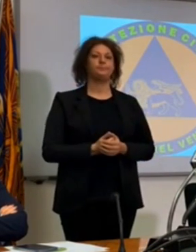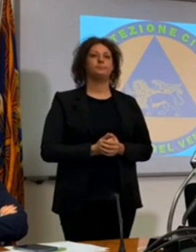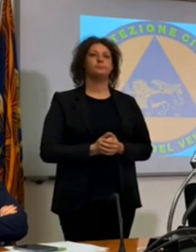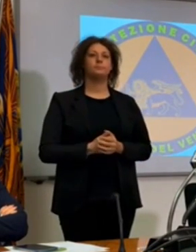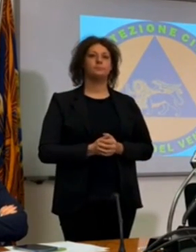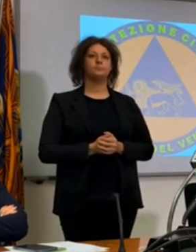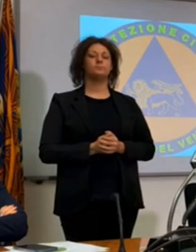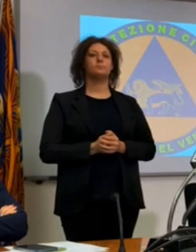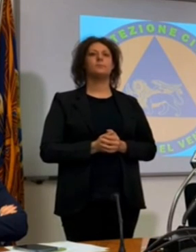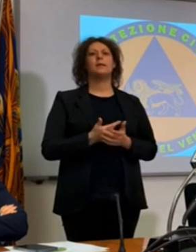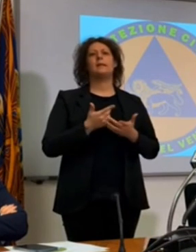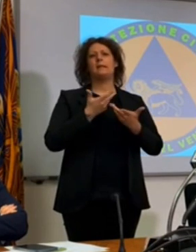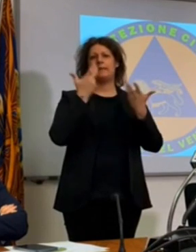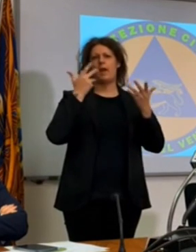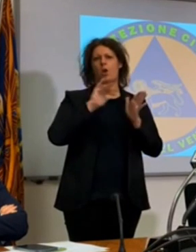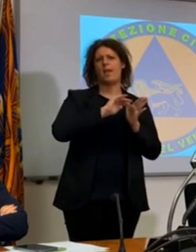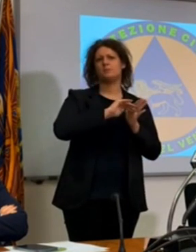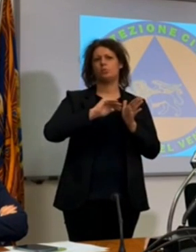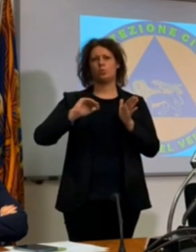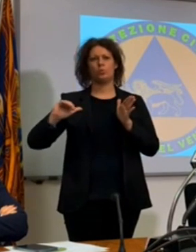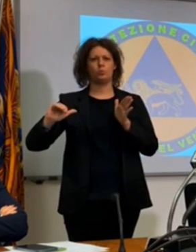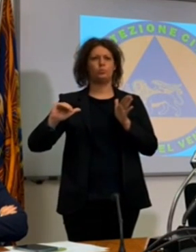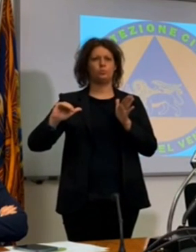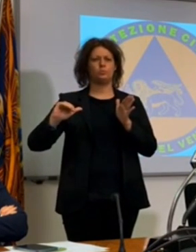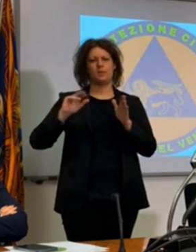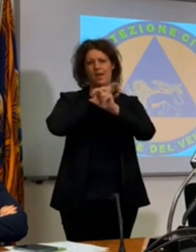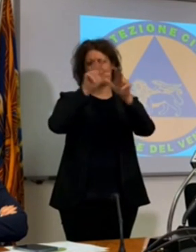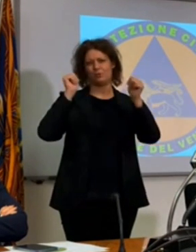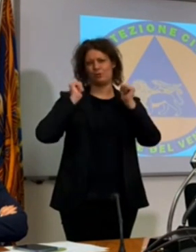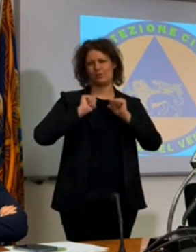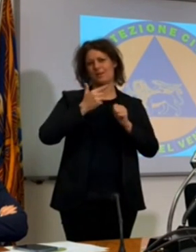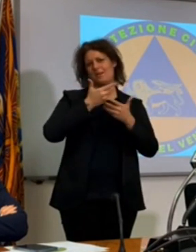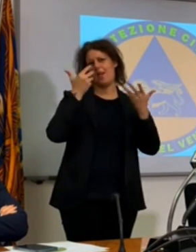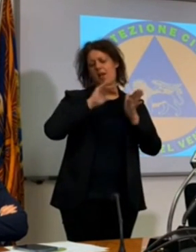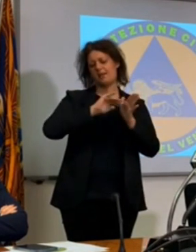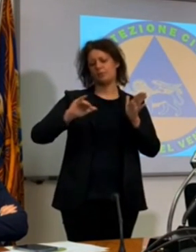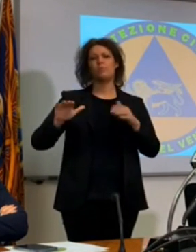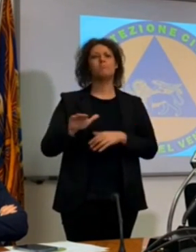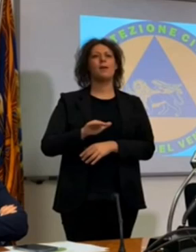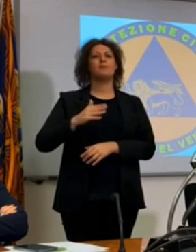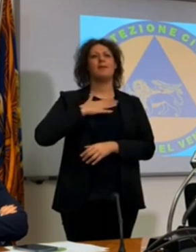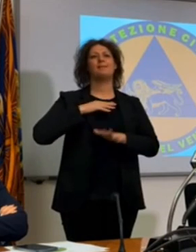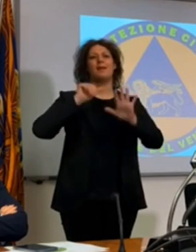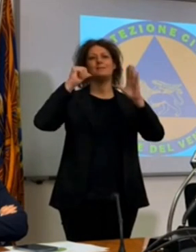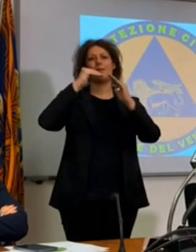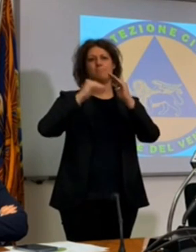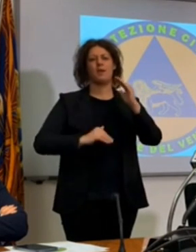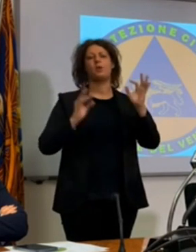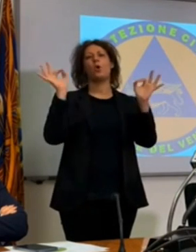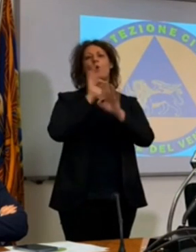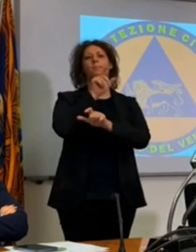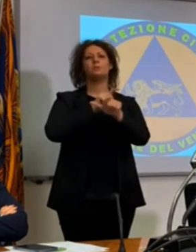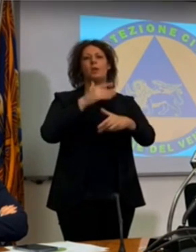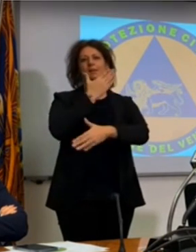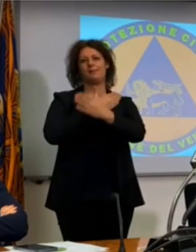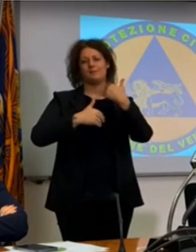Ovviamente ci sono le esclusioni, lo dico per i cittadini che ci ascoltano, per i bimbi che hanno meno di 6 anni e per chi ha disabilità.